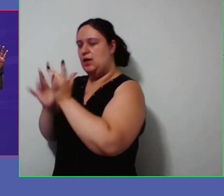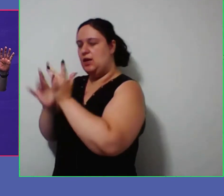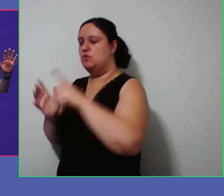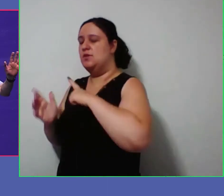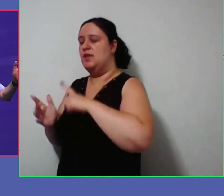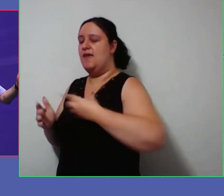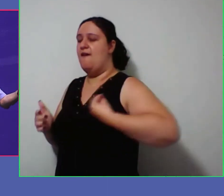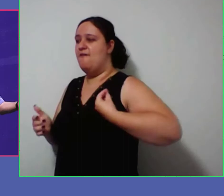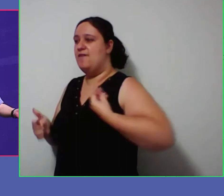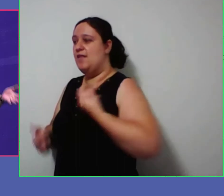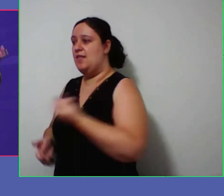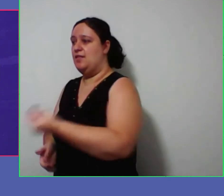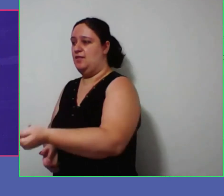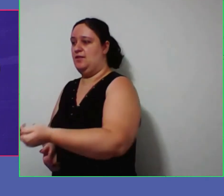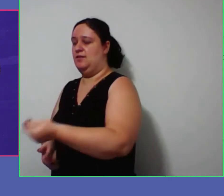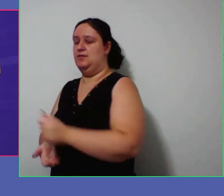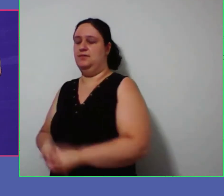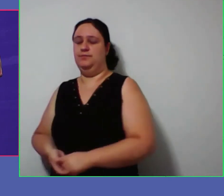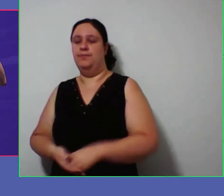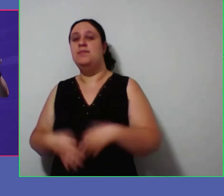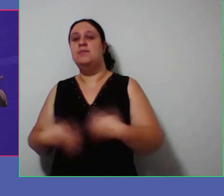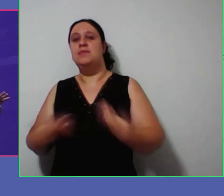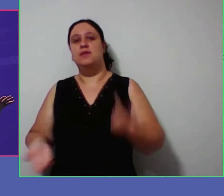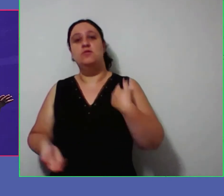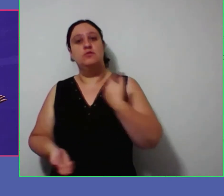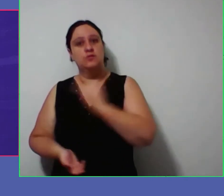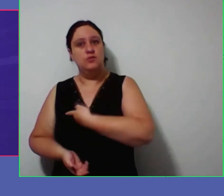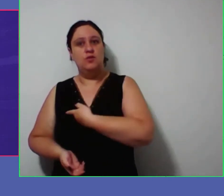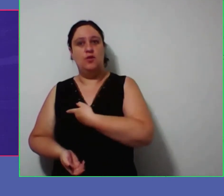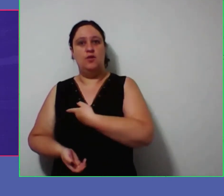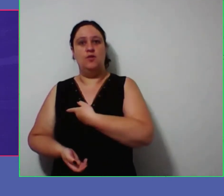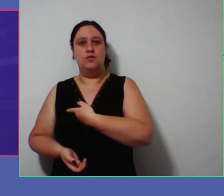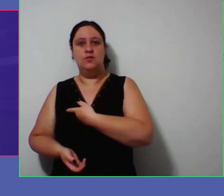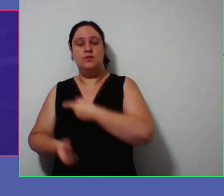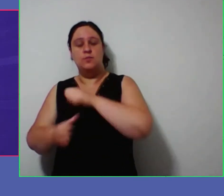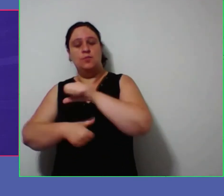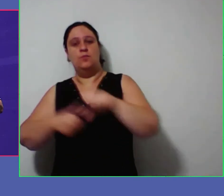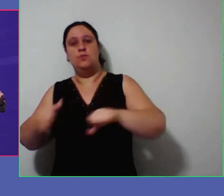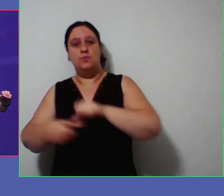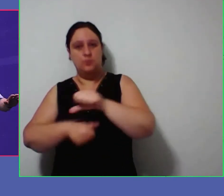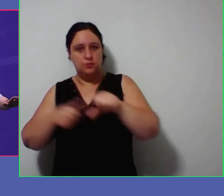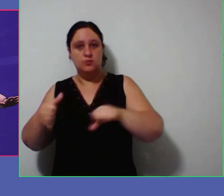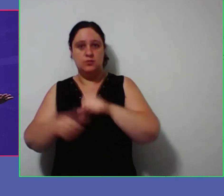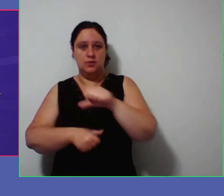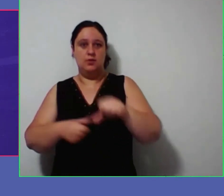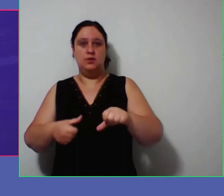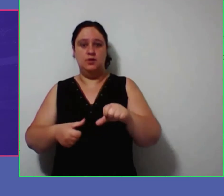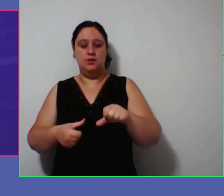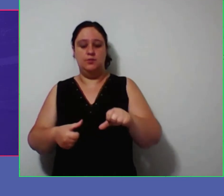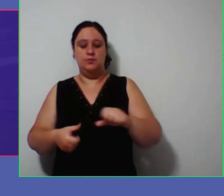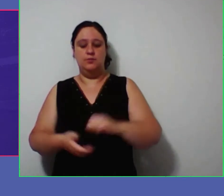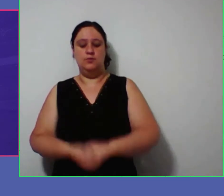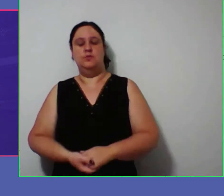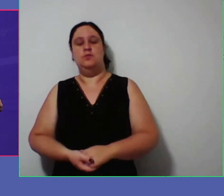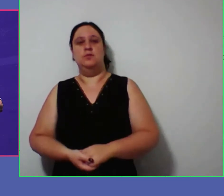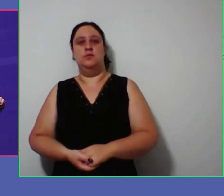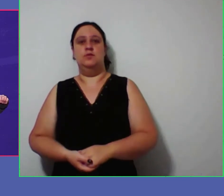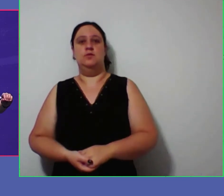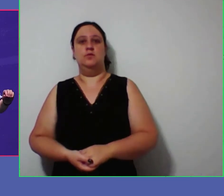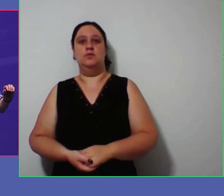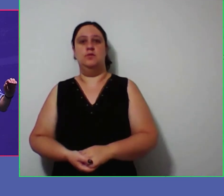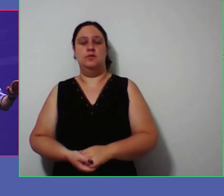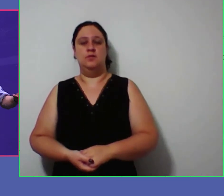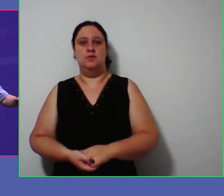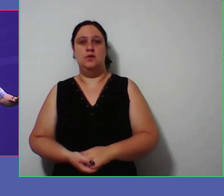Nós irmos para uma outra esfera, sair da esfera da carne, sair da esfera terrena, saímos